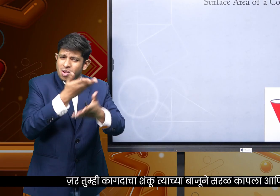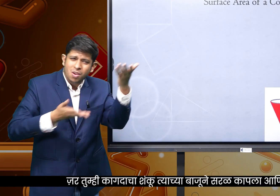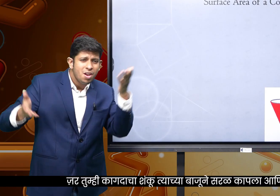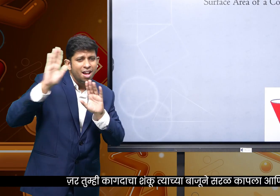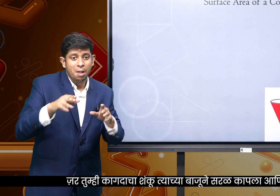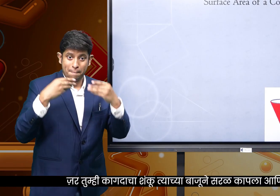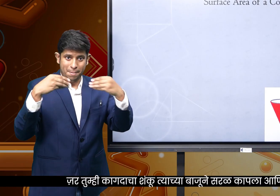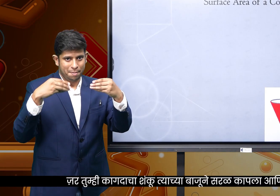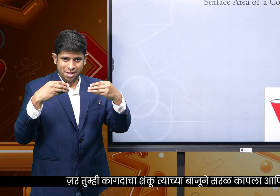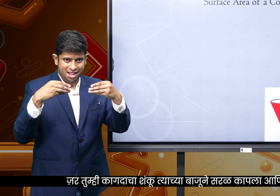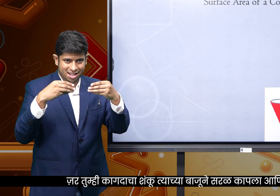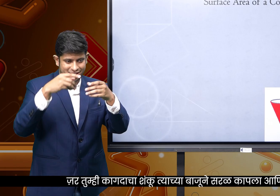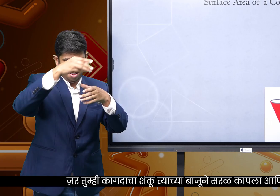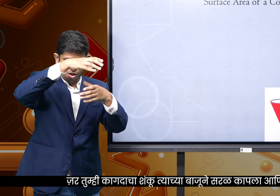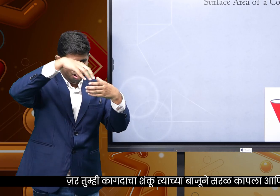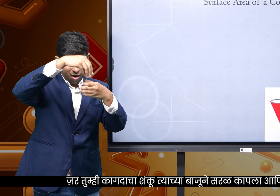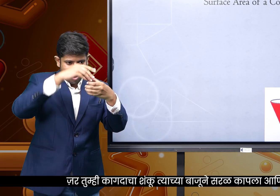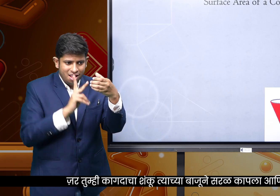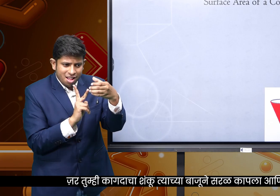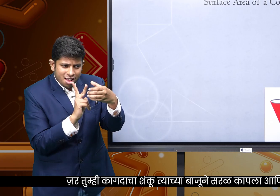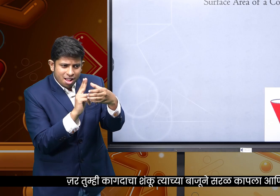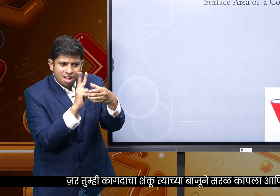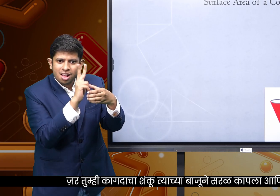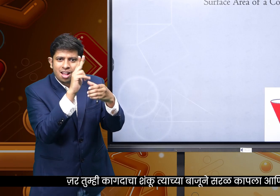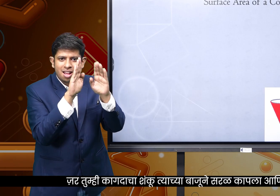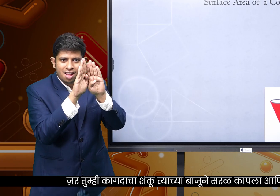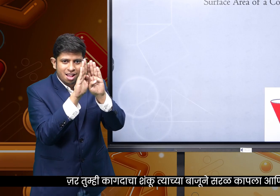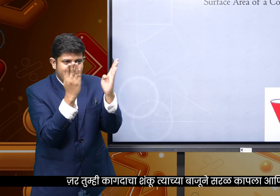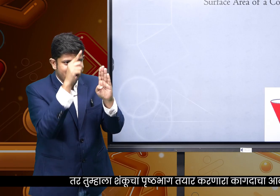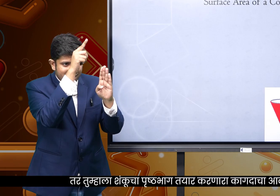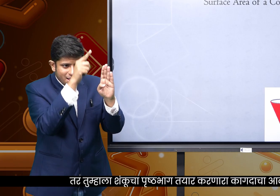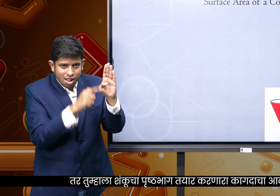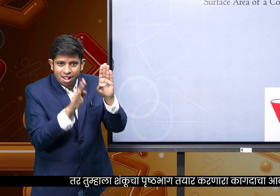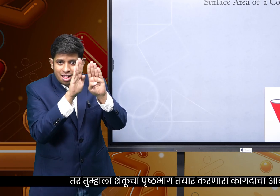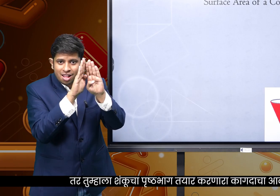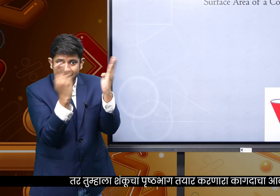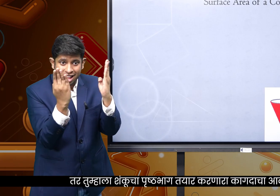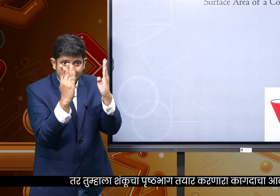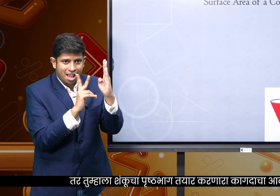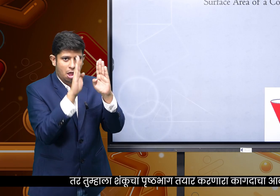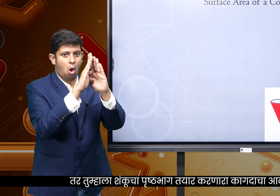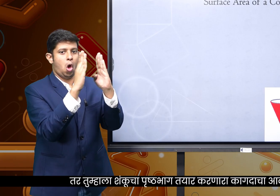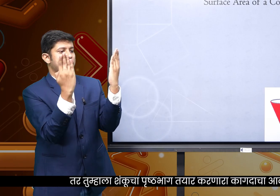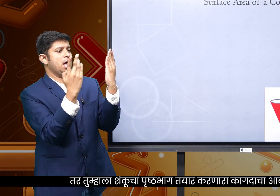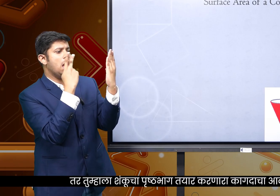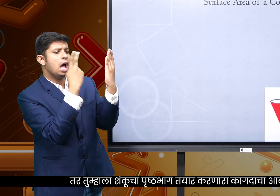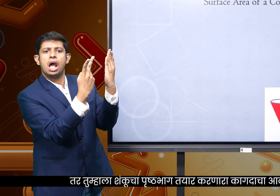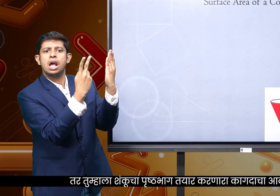जर तुम्ही कागदाचा शंकू त्याच्या बाजूने सरळ कापला, तो उलगडला, तर तुम्हाला शंकूचा पृष्ठभाग तयार करणारा